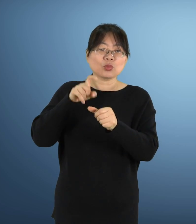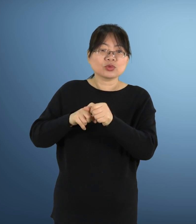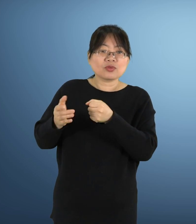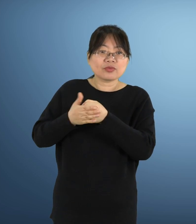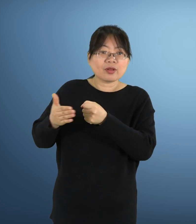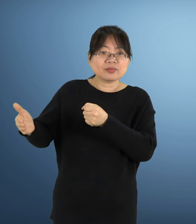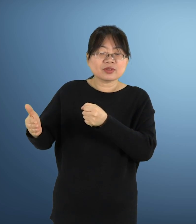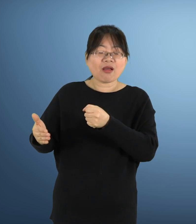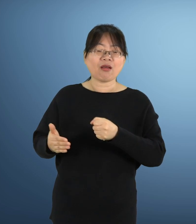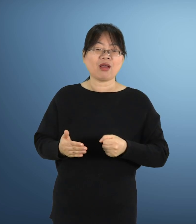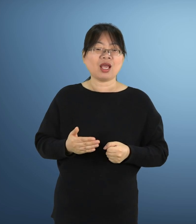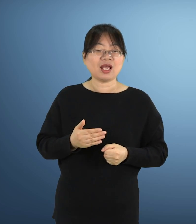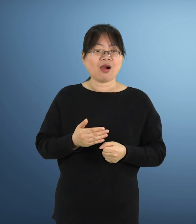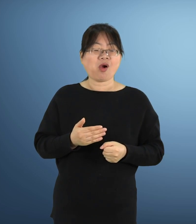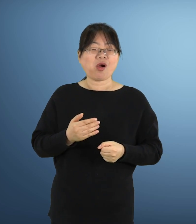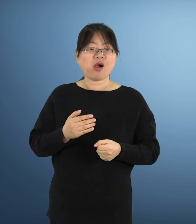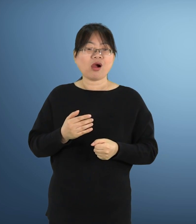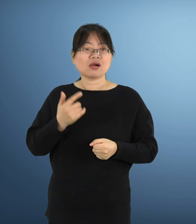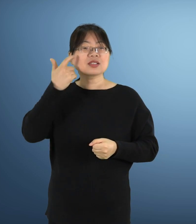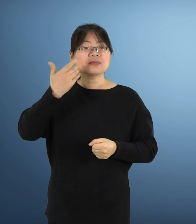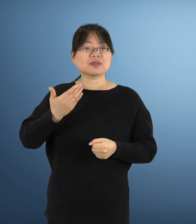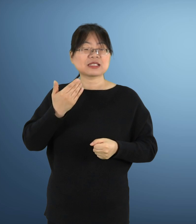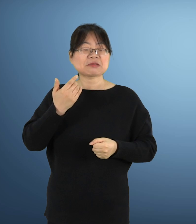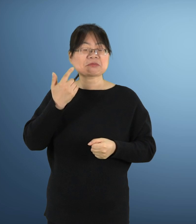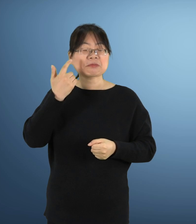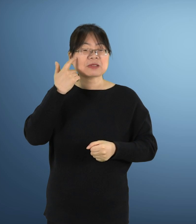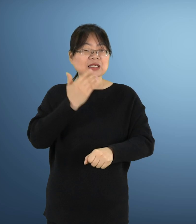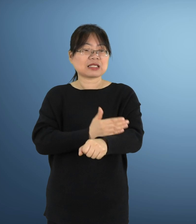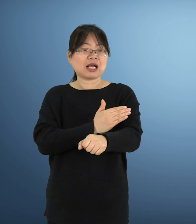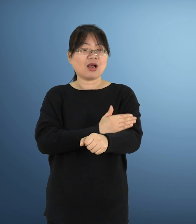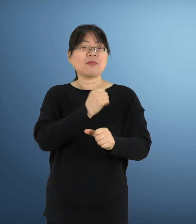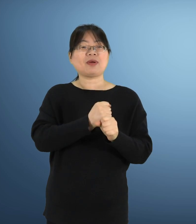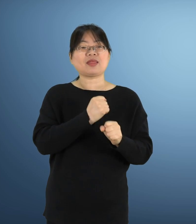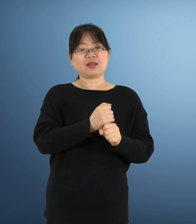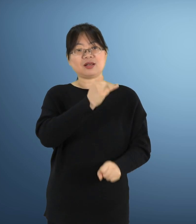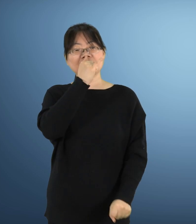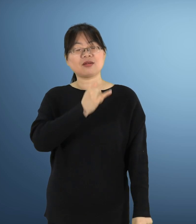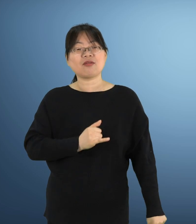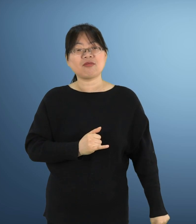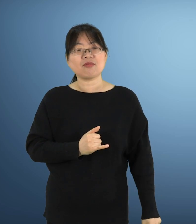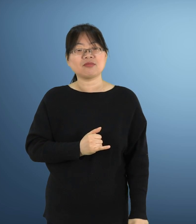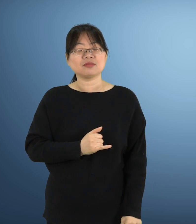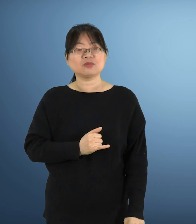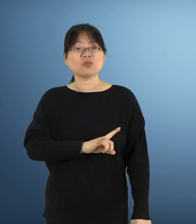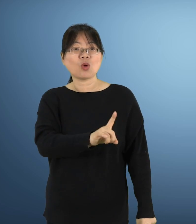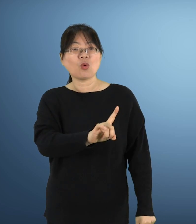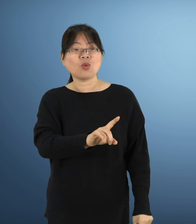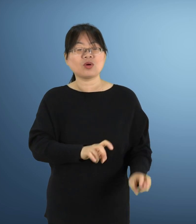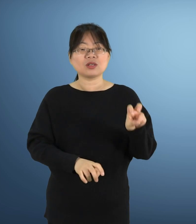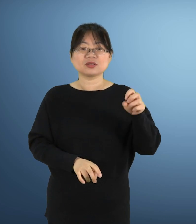질문을 가상으로 만들었어요. 가상적 질문을 한번 들어보십시다. 29절.